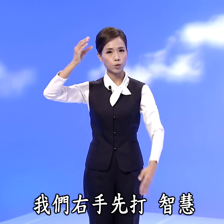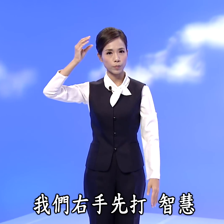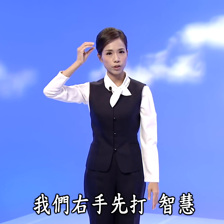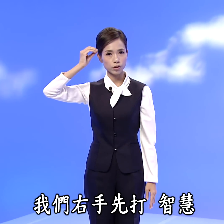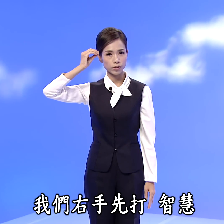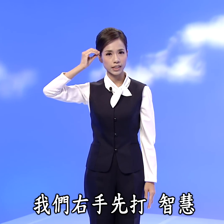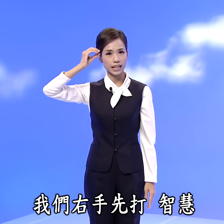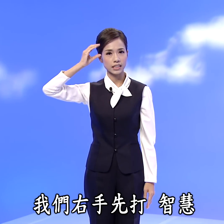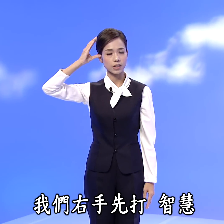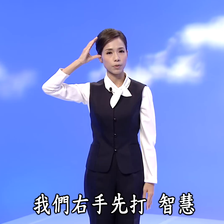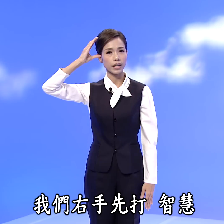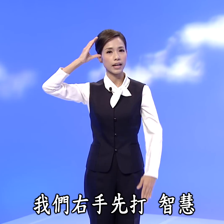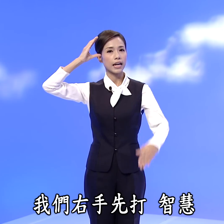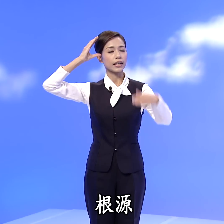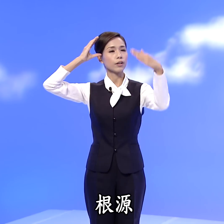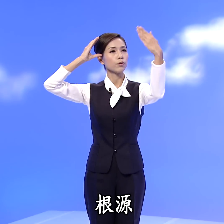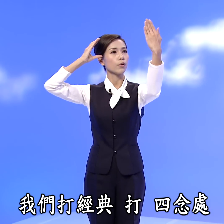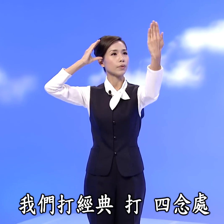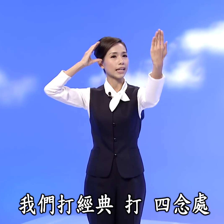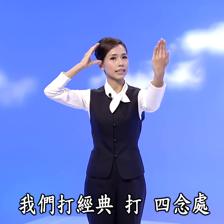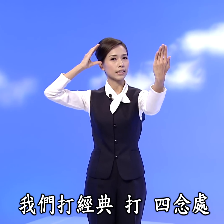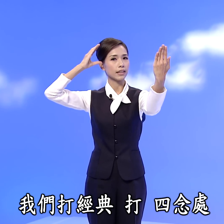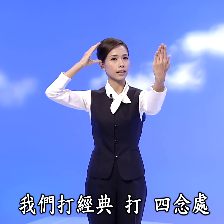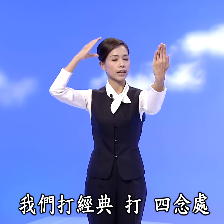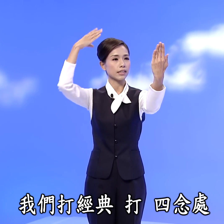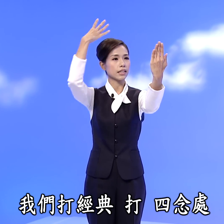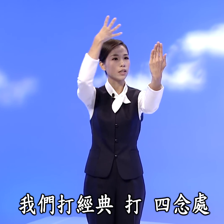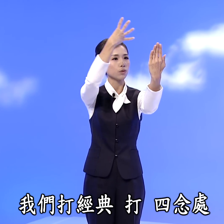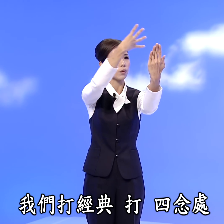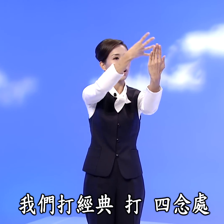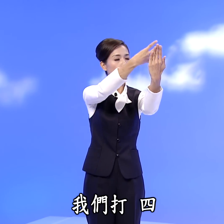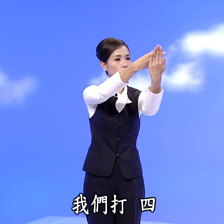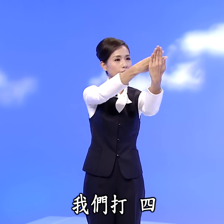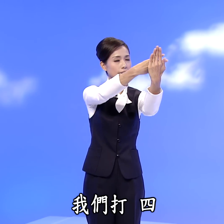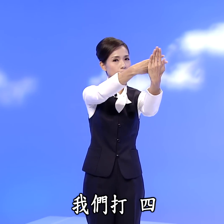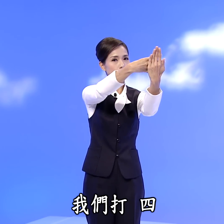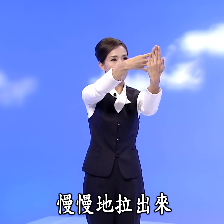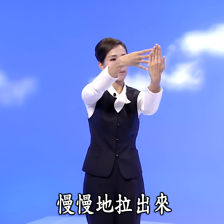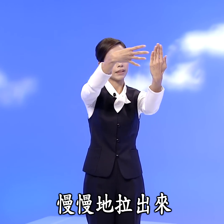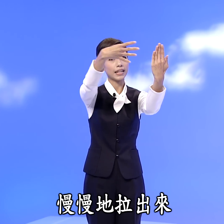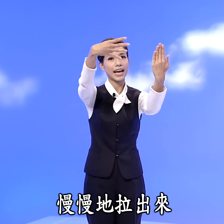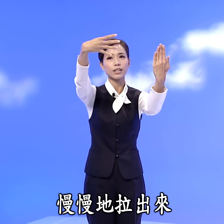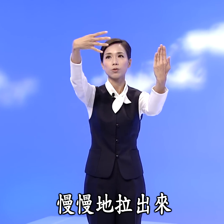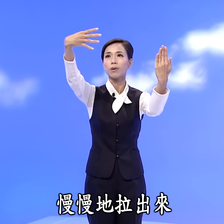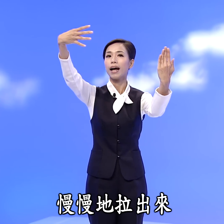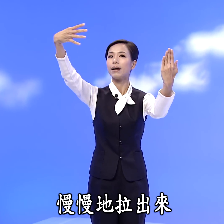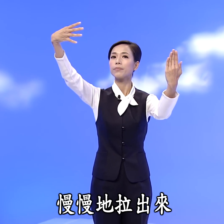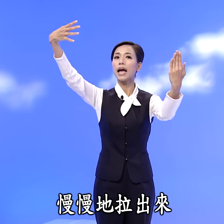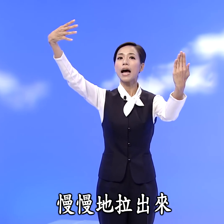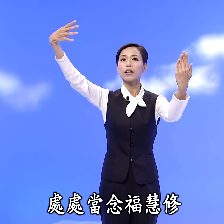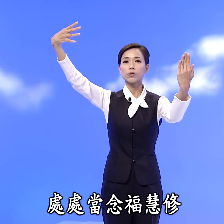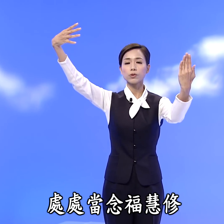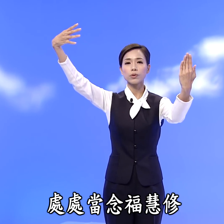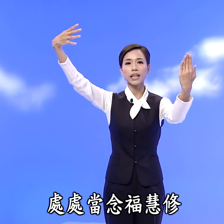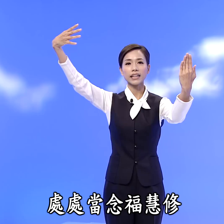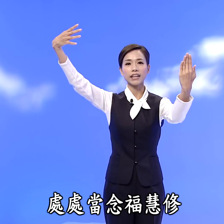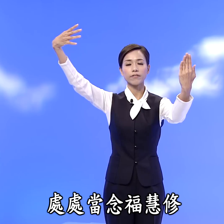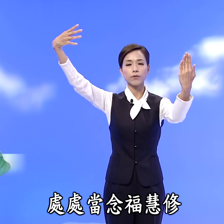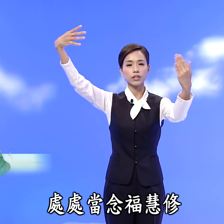们右手先打智慧根源，我们打经典，然后四念处我们打四，慢慢的拉出来。处处当念福慧修，我们